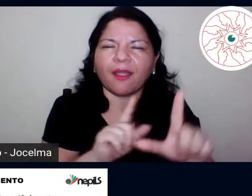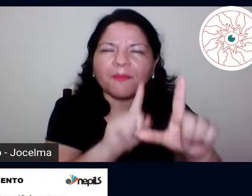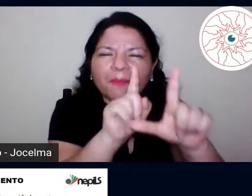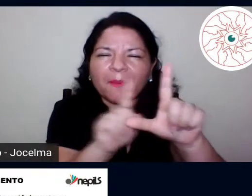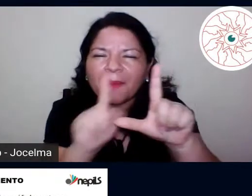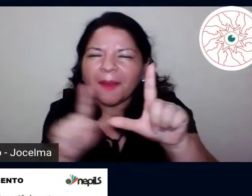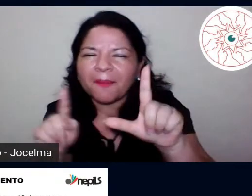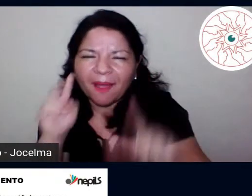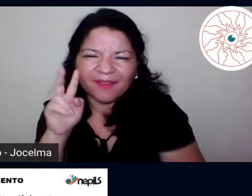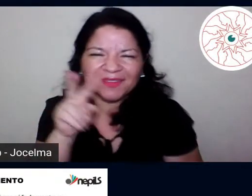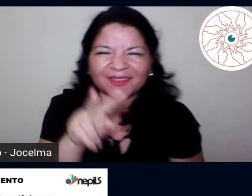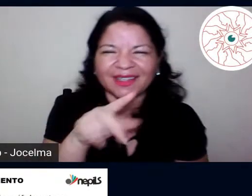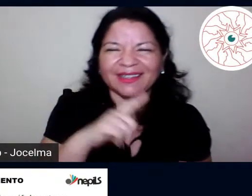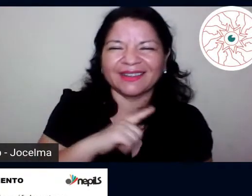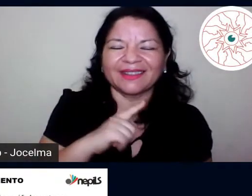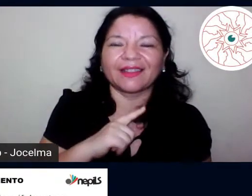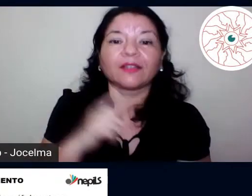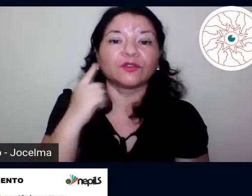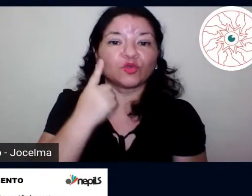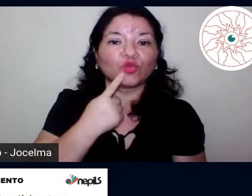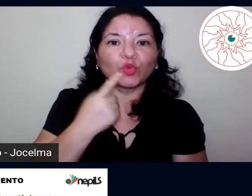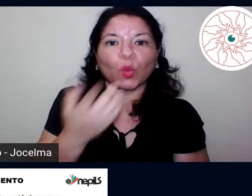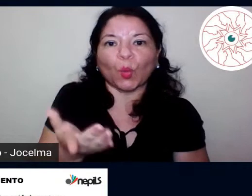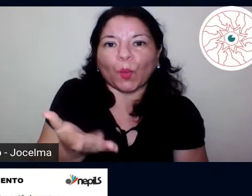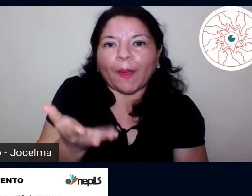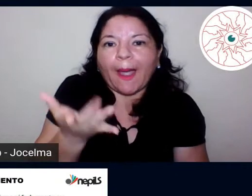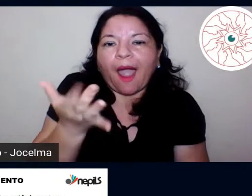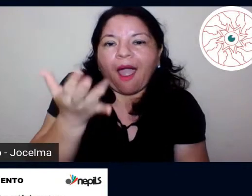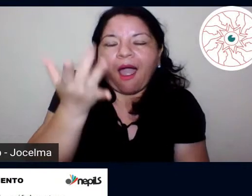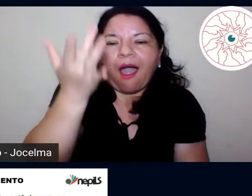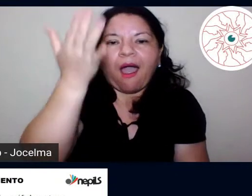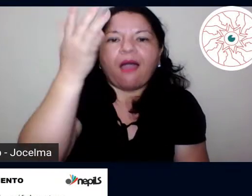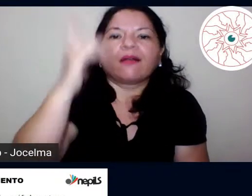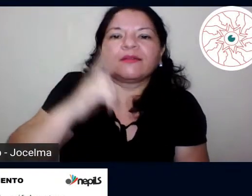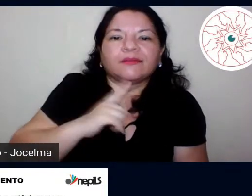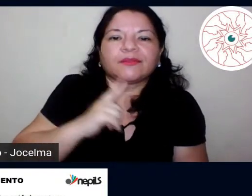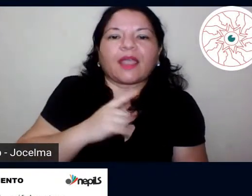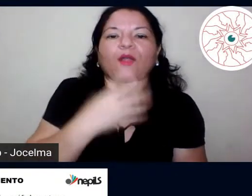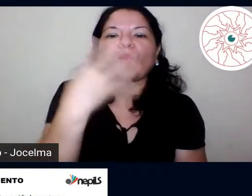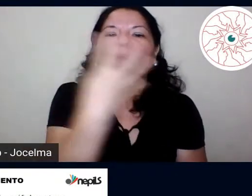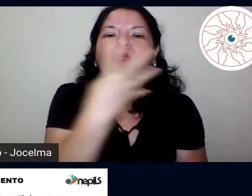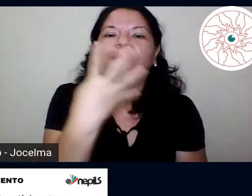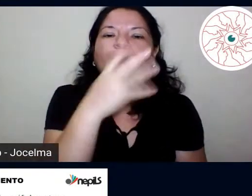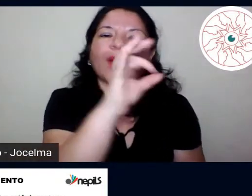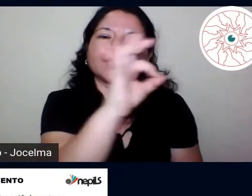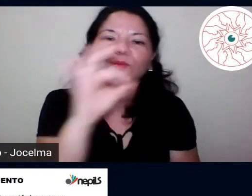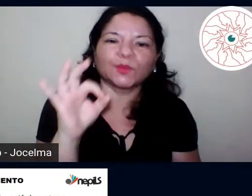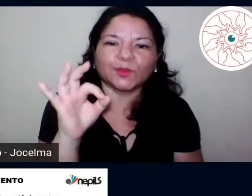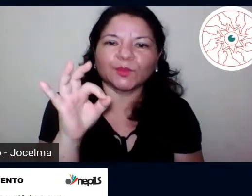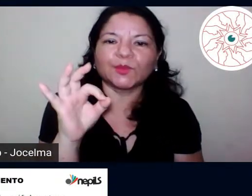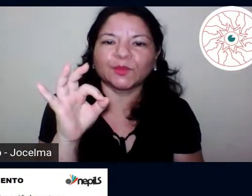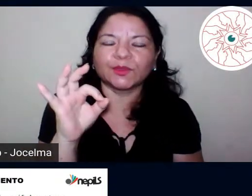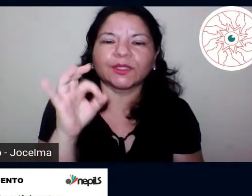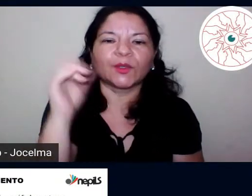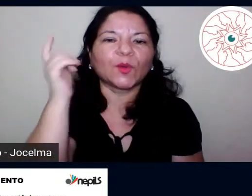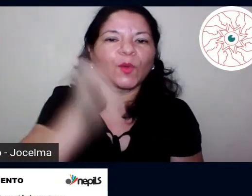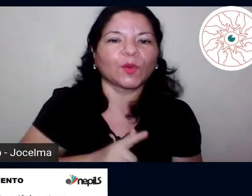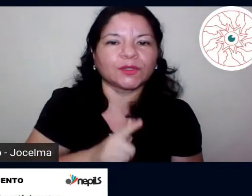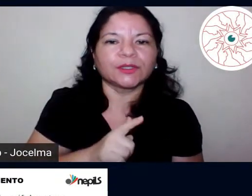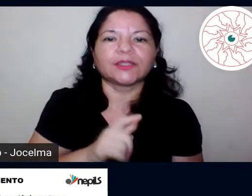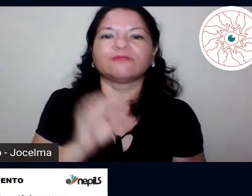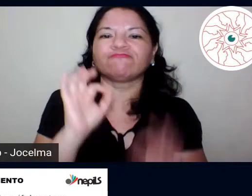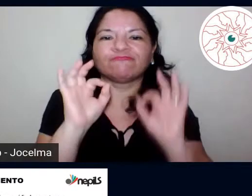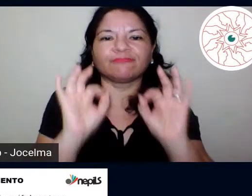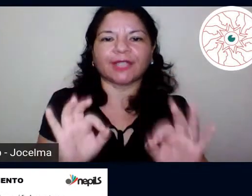surdos apresentaram um crescimento. Eh, eh, os surdos obtiveram 44% de de acertos na